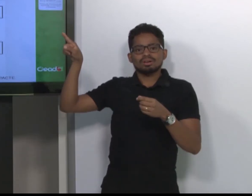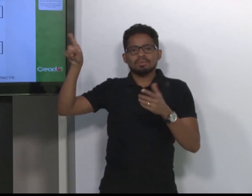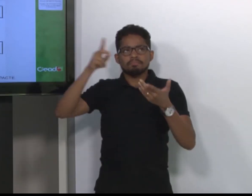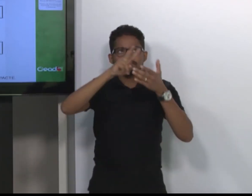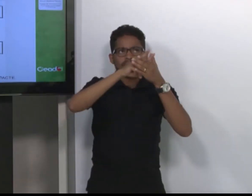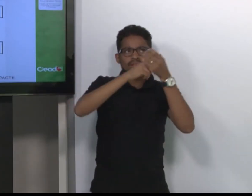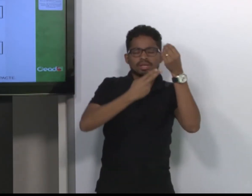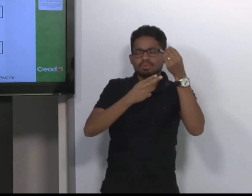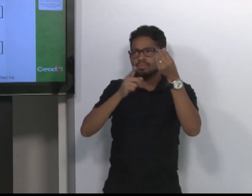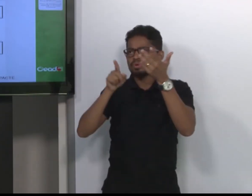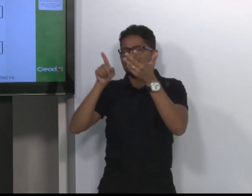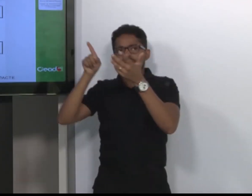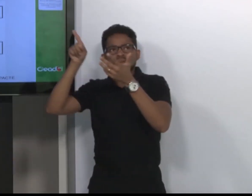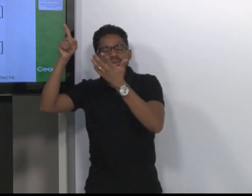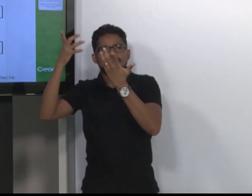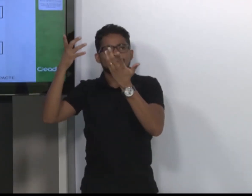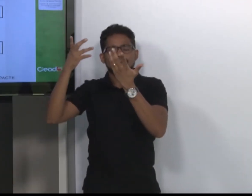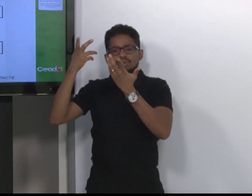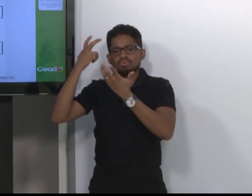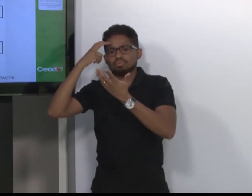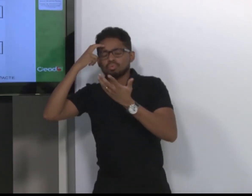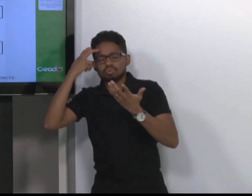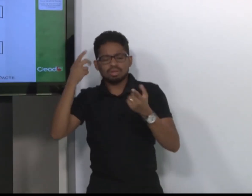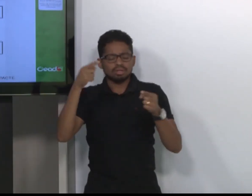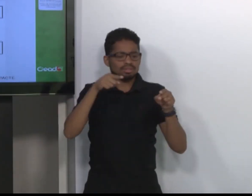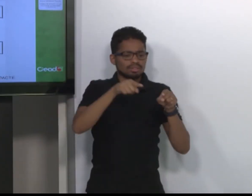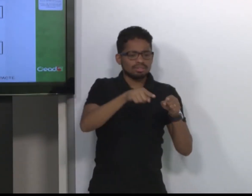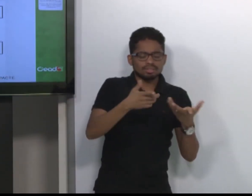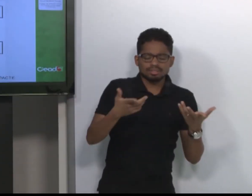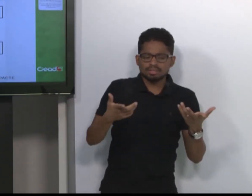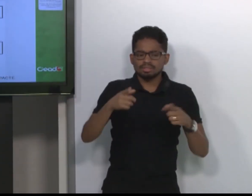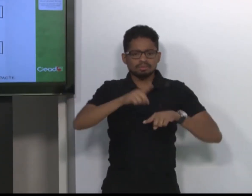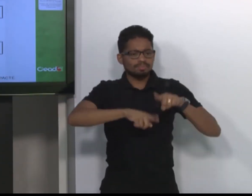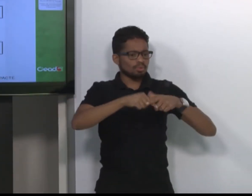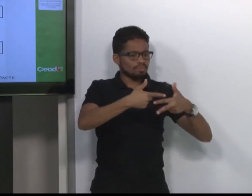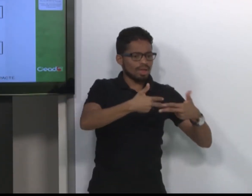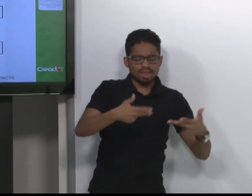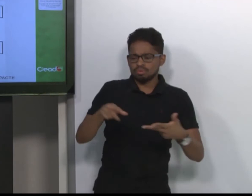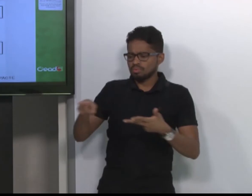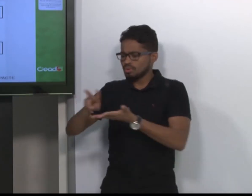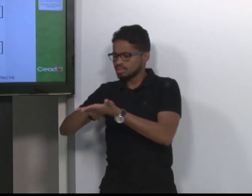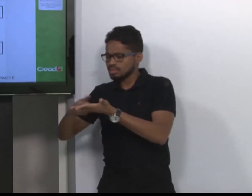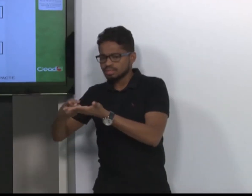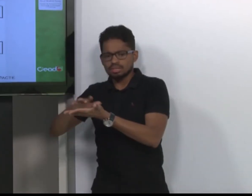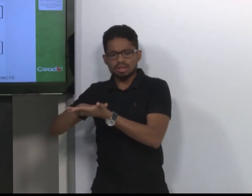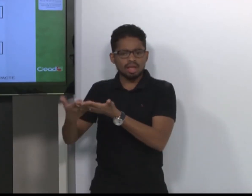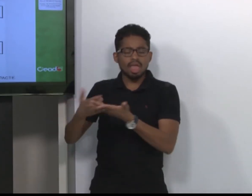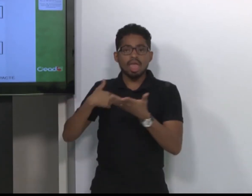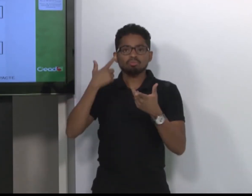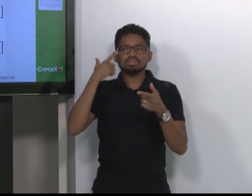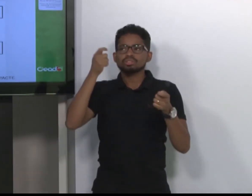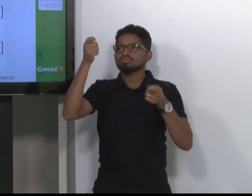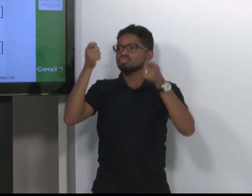estratégias, além de ser bilíngue, conhecer as culturas envolvidas, as técnicas de